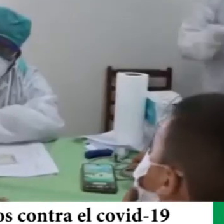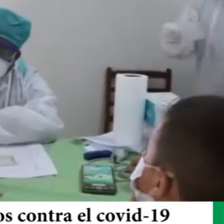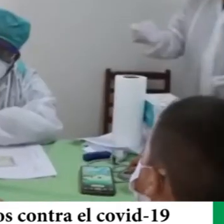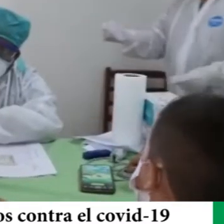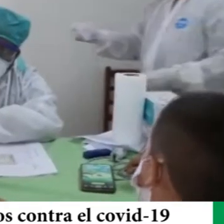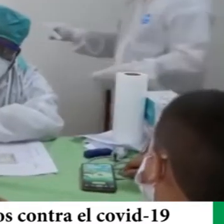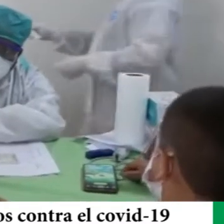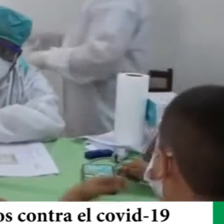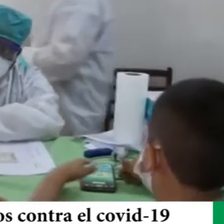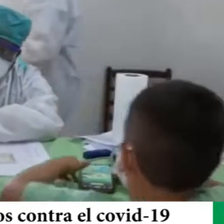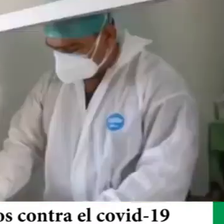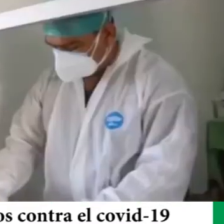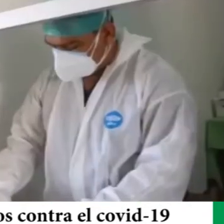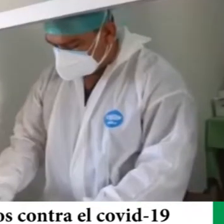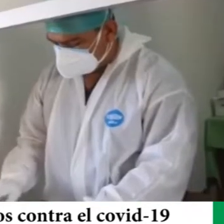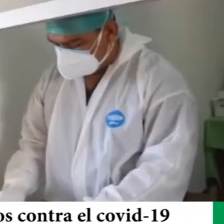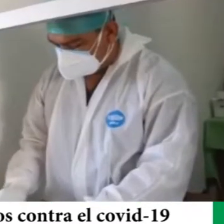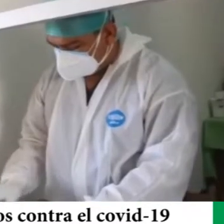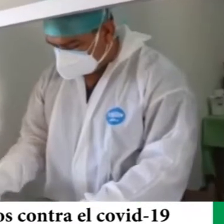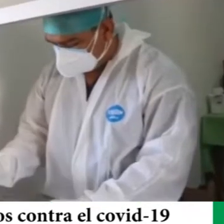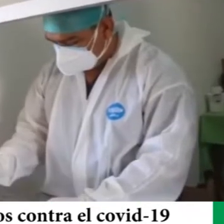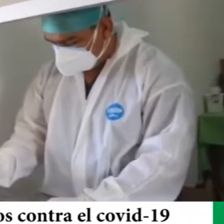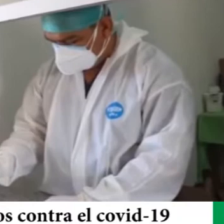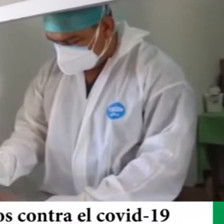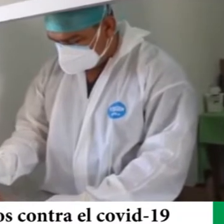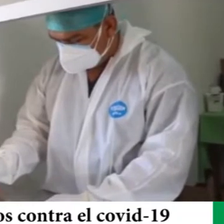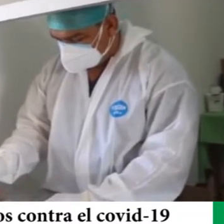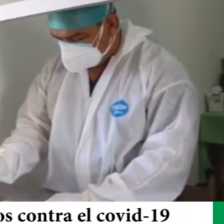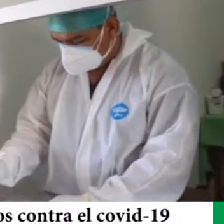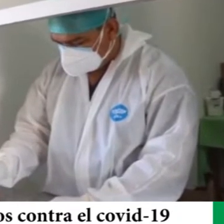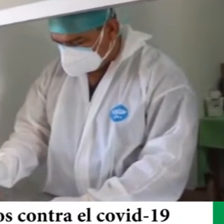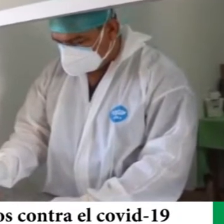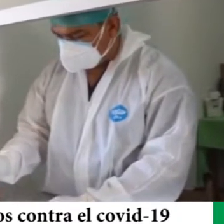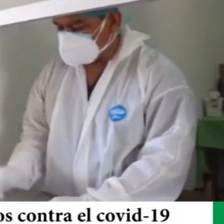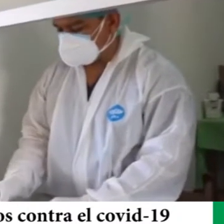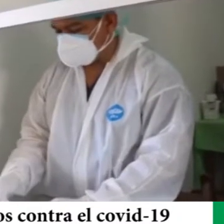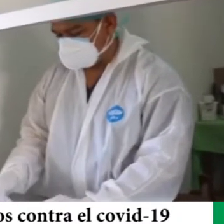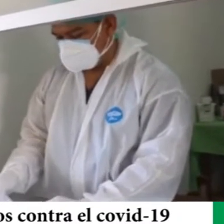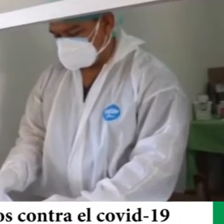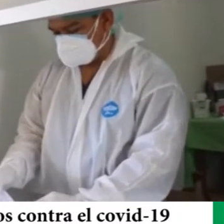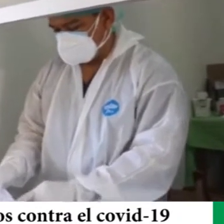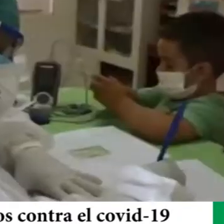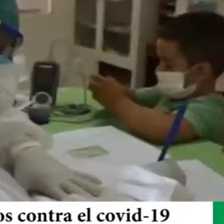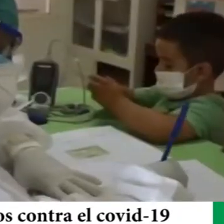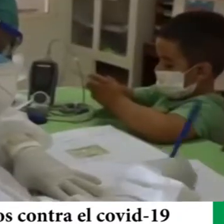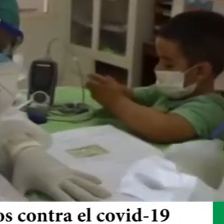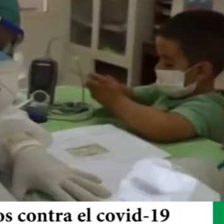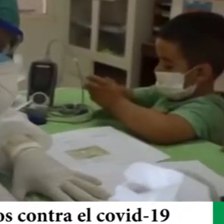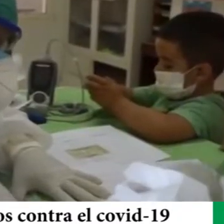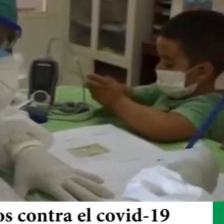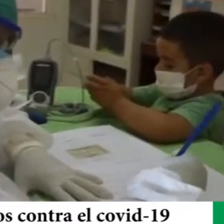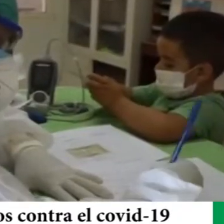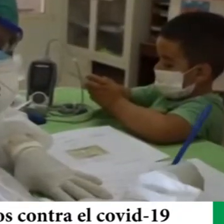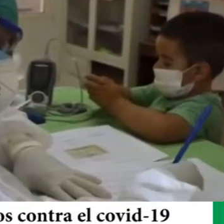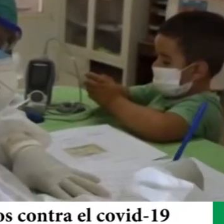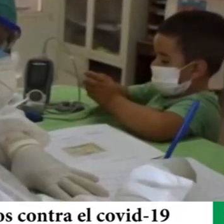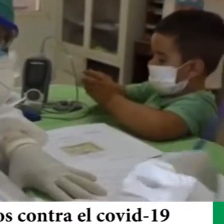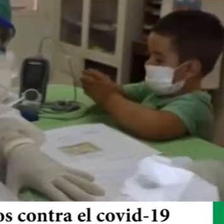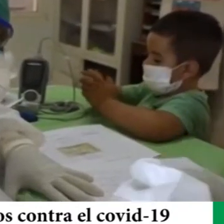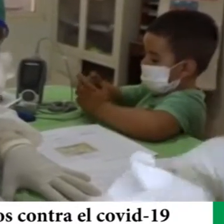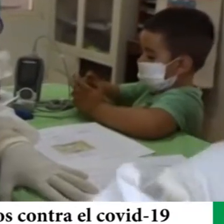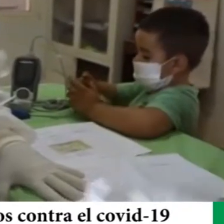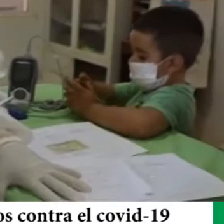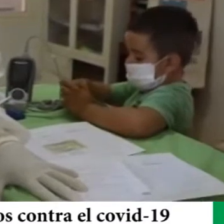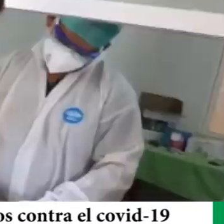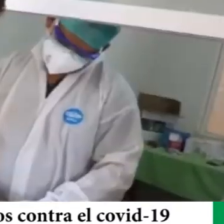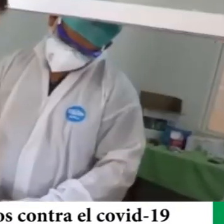la brigada médica, a los doctores y al personal de salud acá que nos acompaña aquí en este nuevo hospital